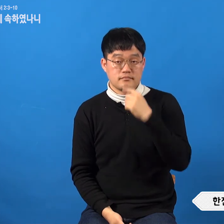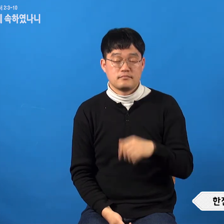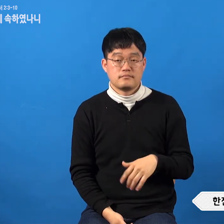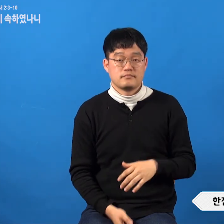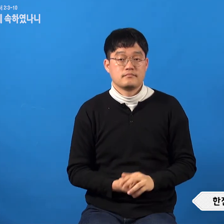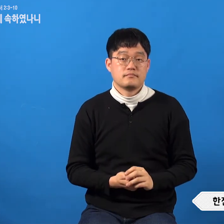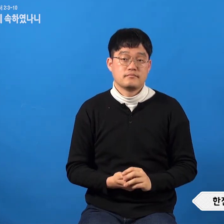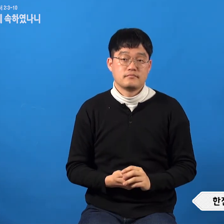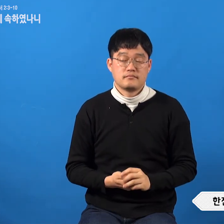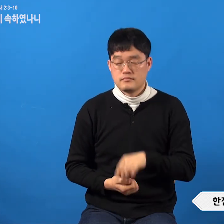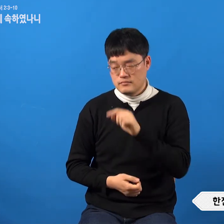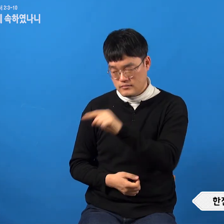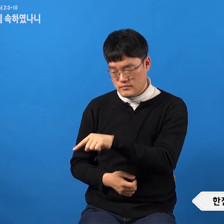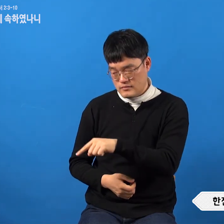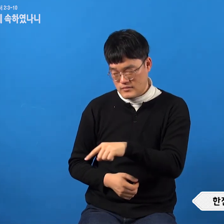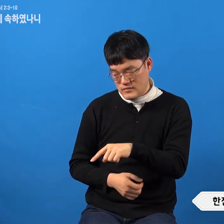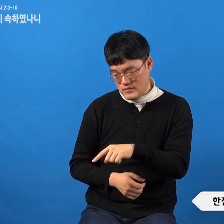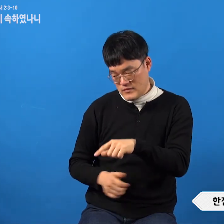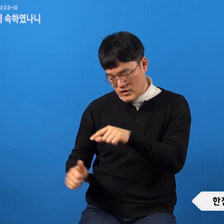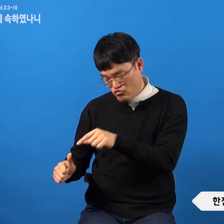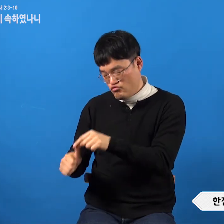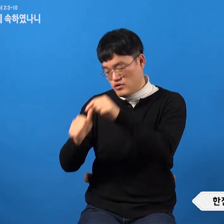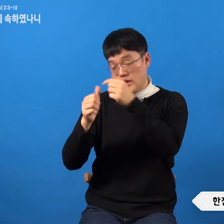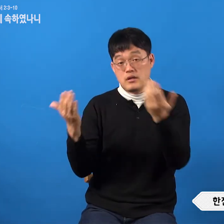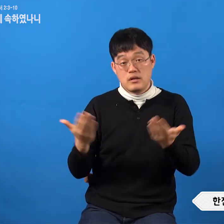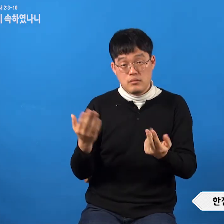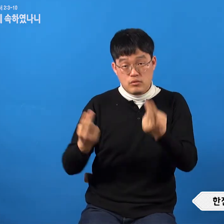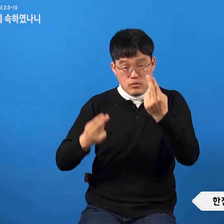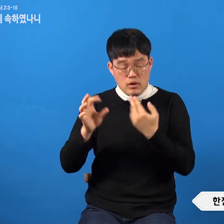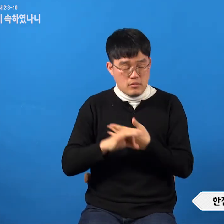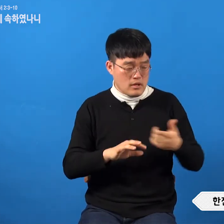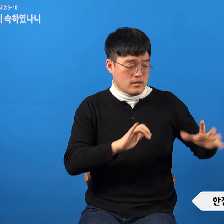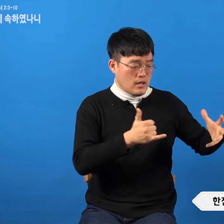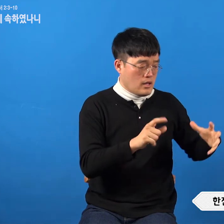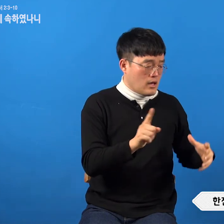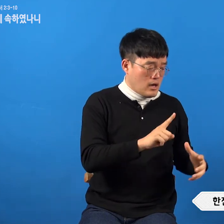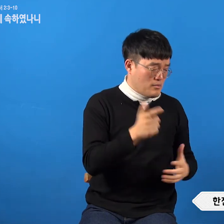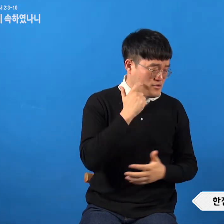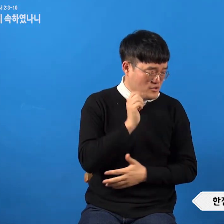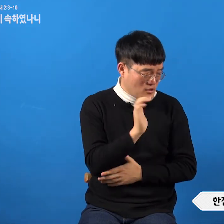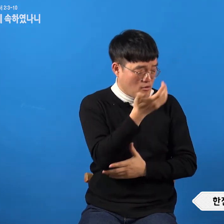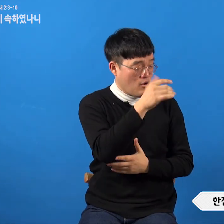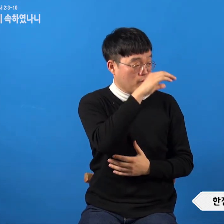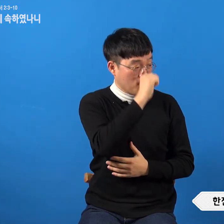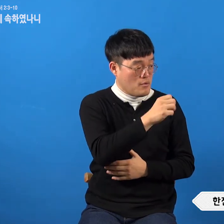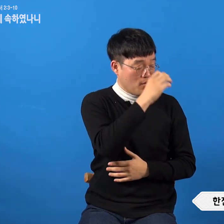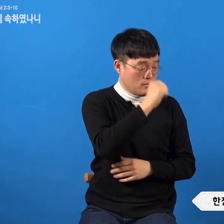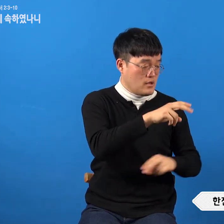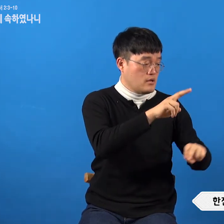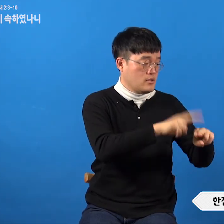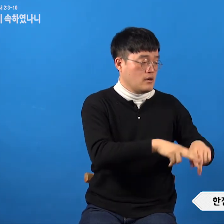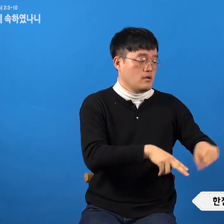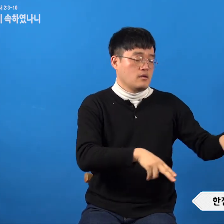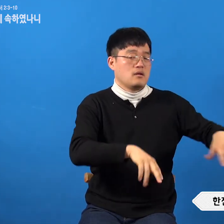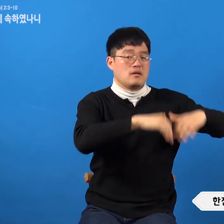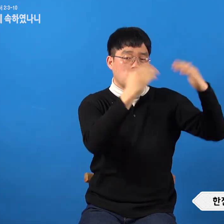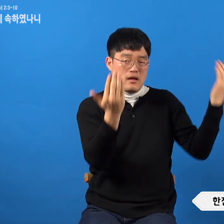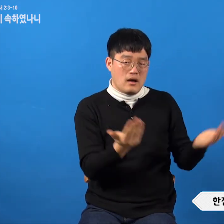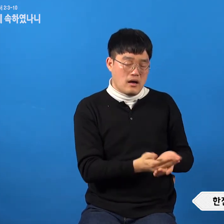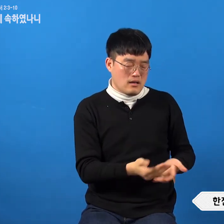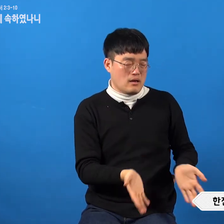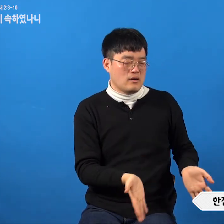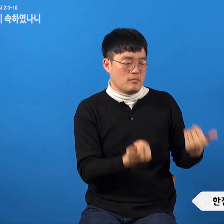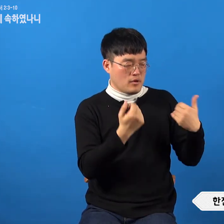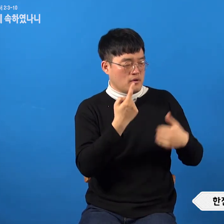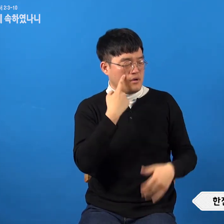생명을 건져 구해내는 그 영광스러운 일에 비하면 세상에 아무리 삐까뻔쩍한 일이라도 그건 다 그저 사소한 일일